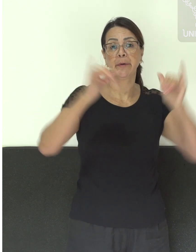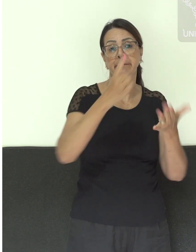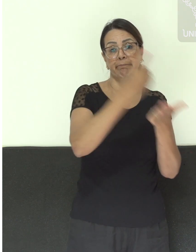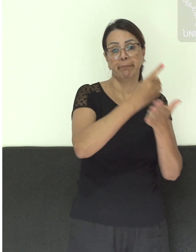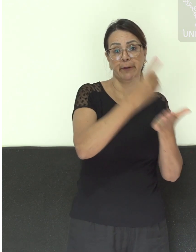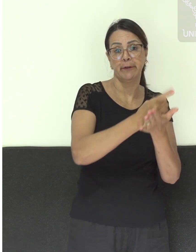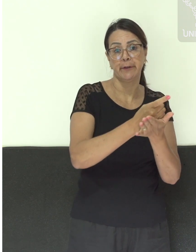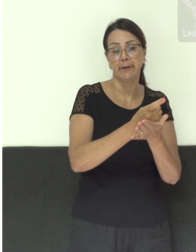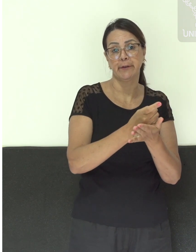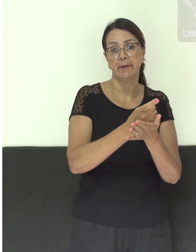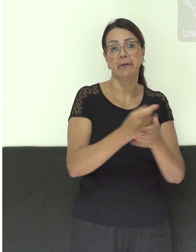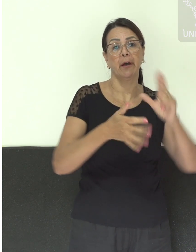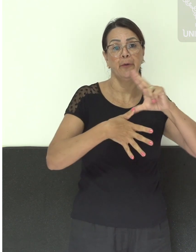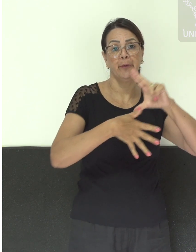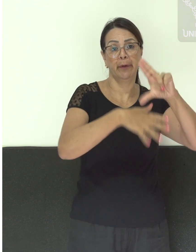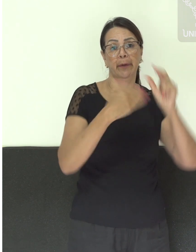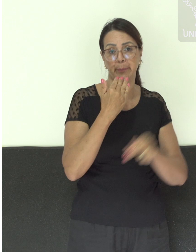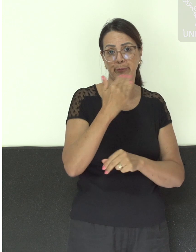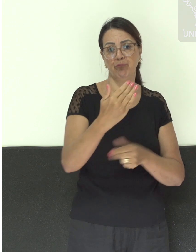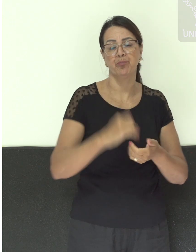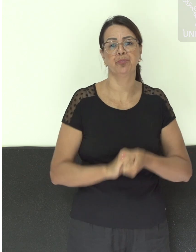declarações solicitadas pela Unívia.